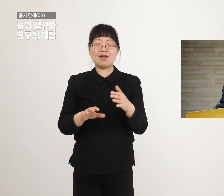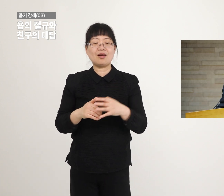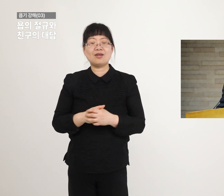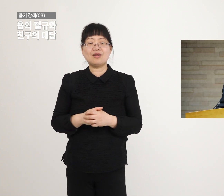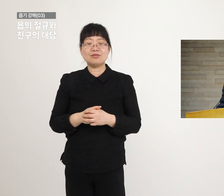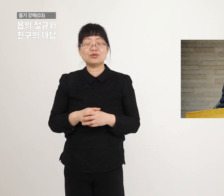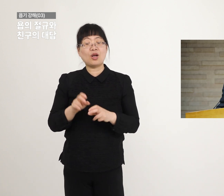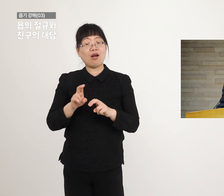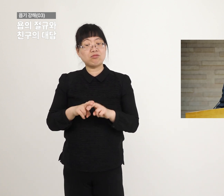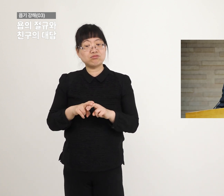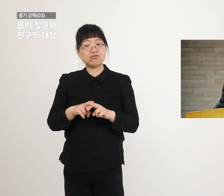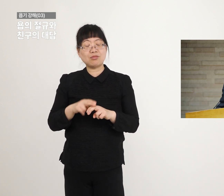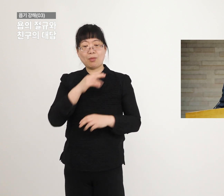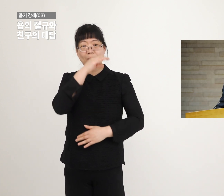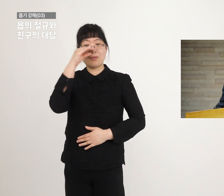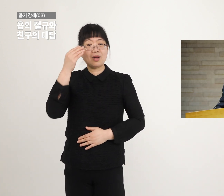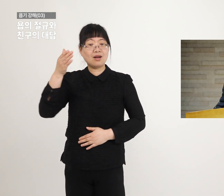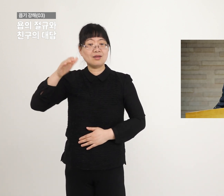앉아 계시지만